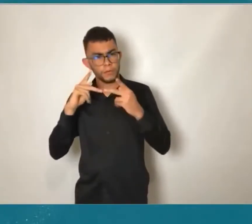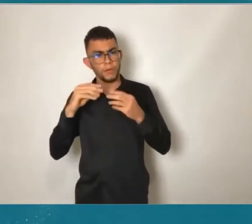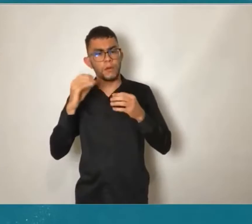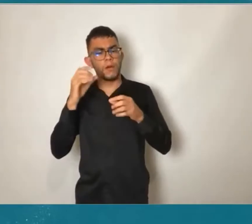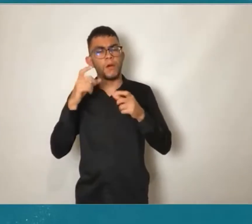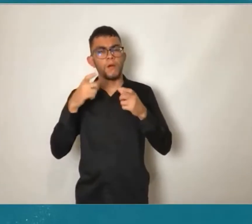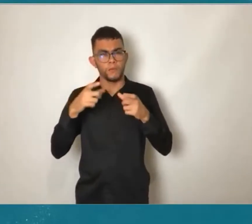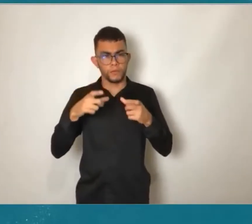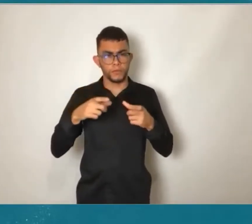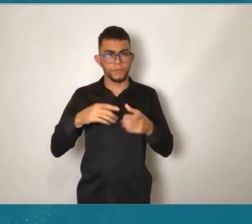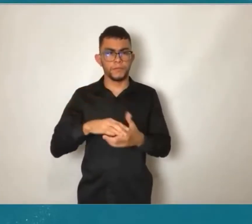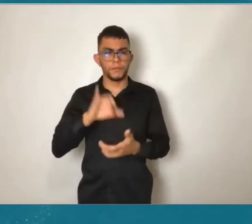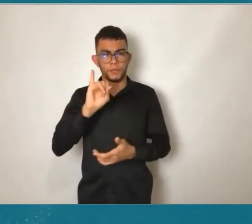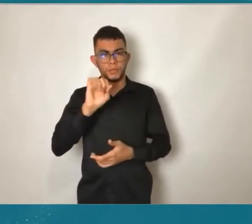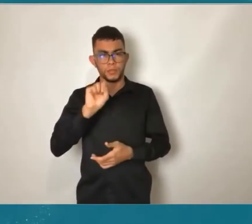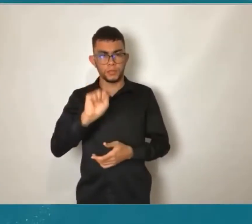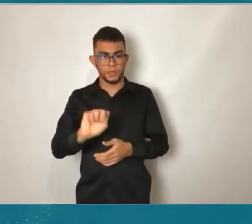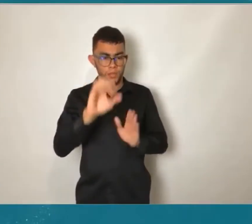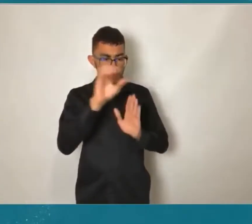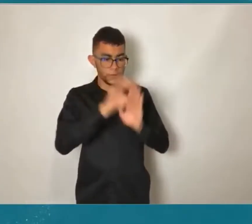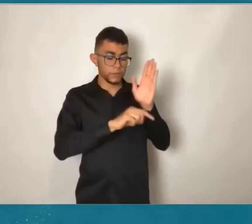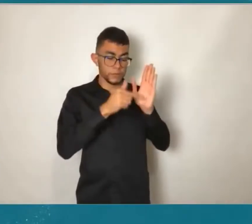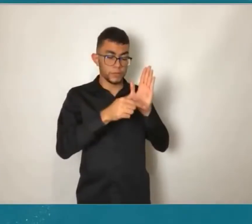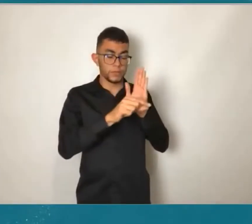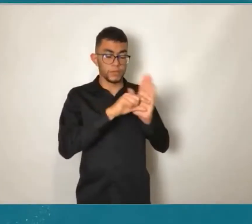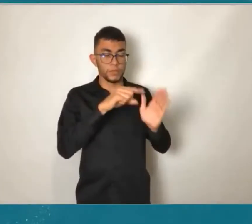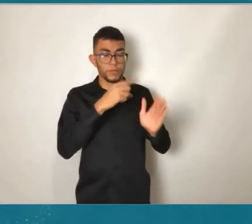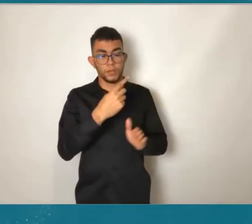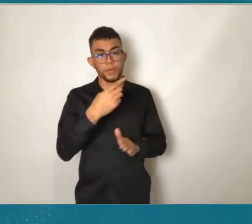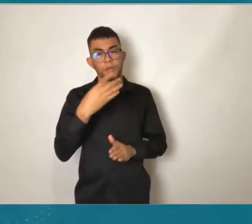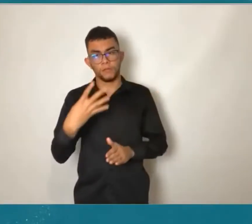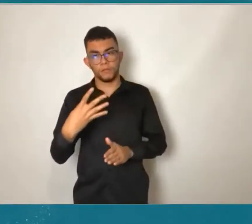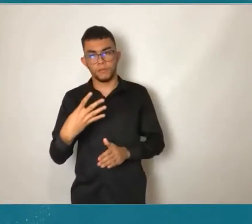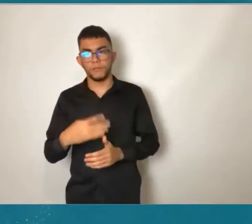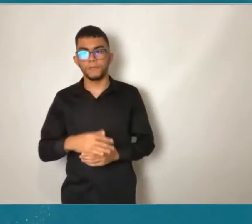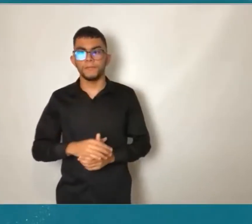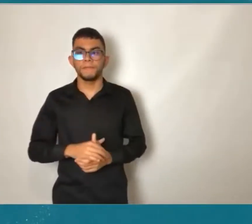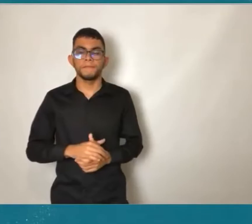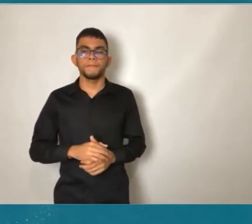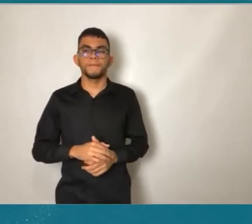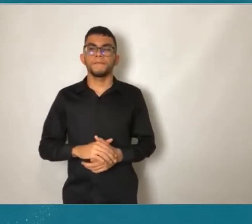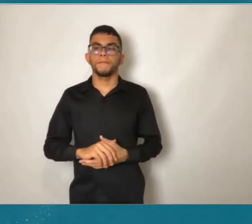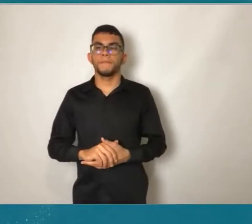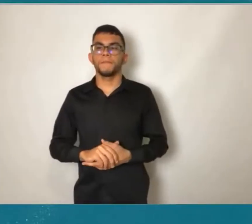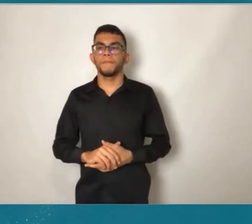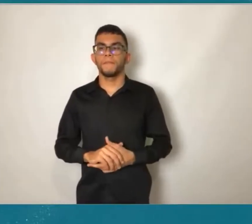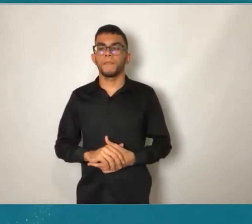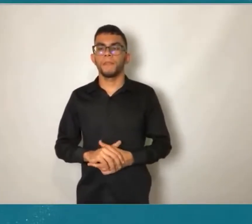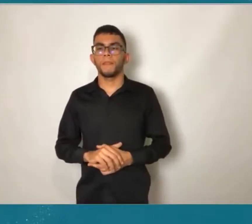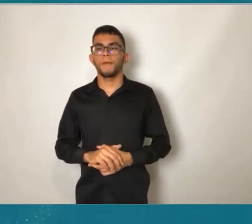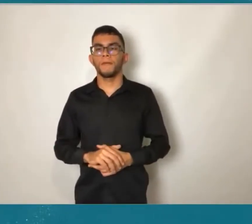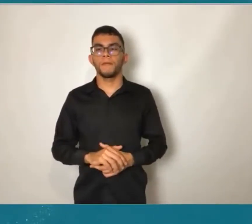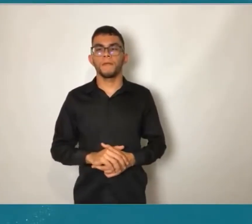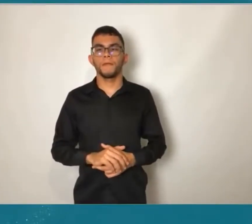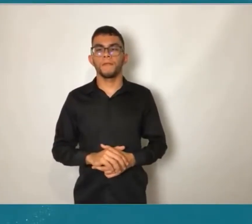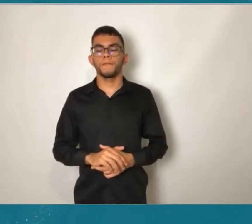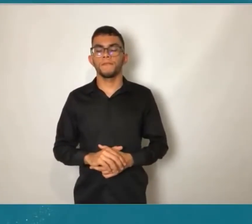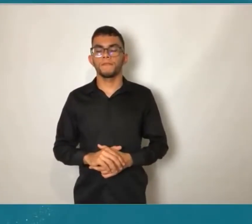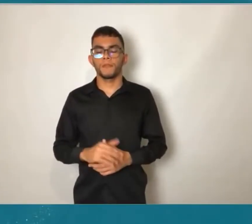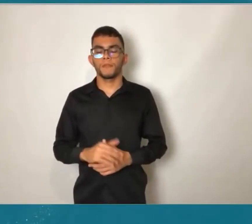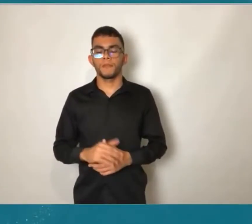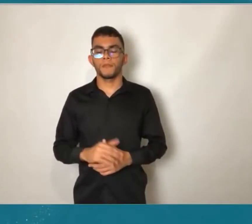alegria. Reino de Deus, Romanos 14, 17, né? Reino de Deus não é comida e nem bebida, mas é justiça,